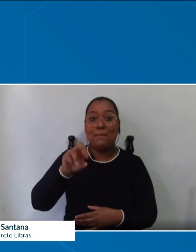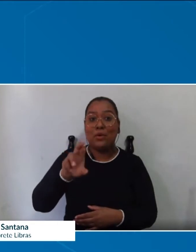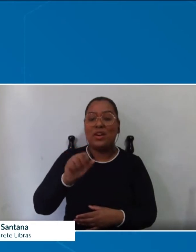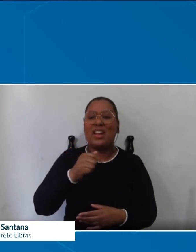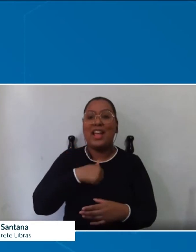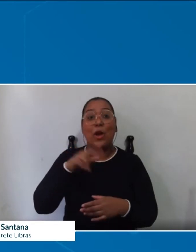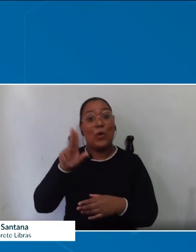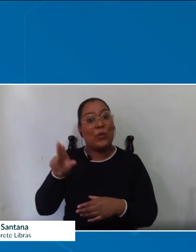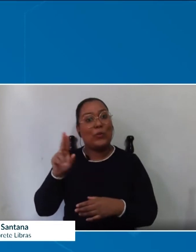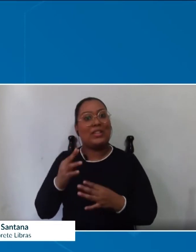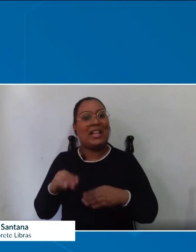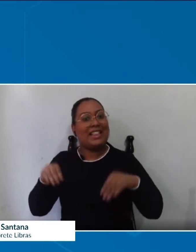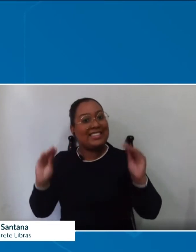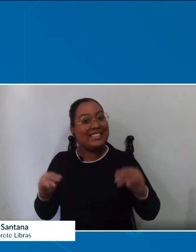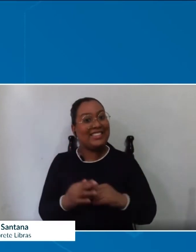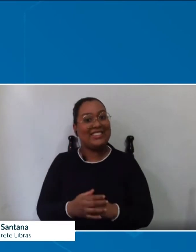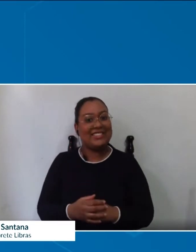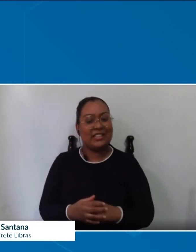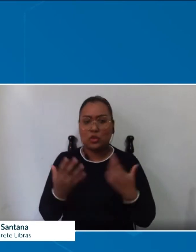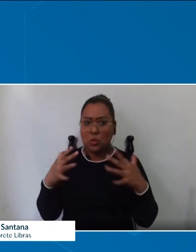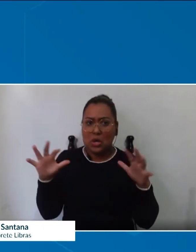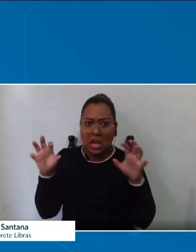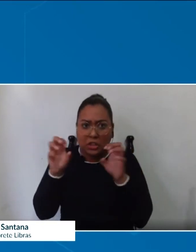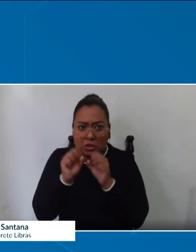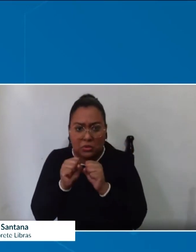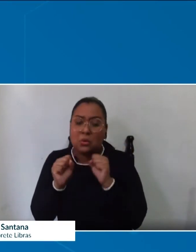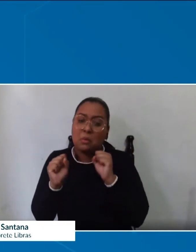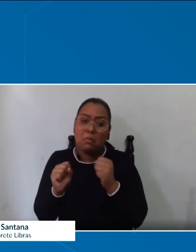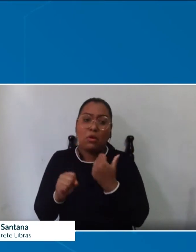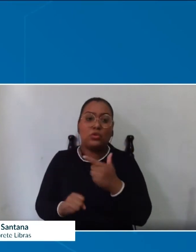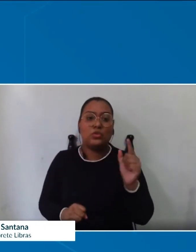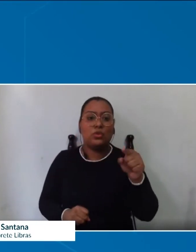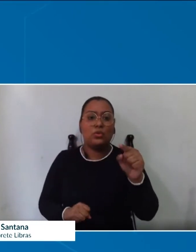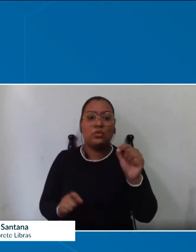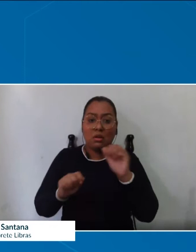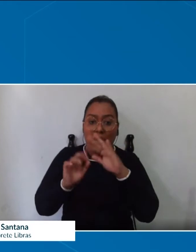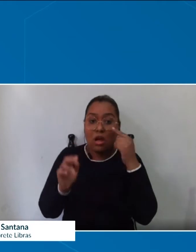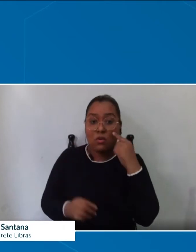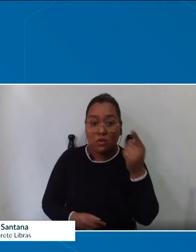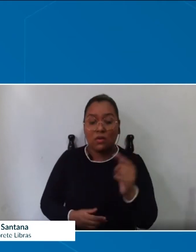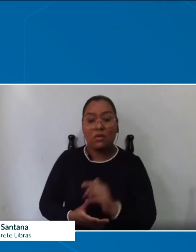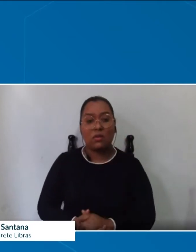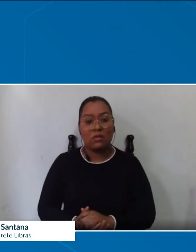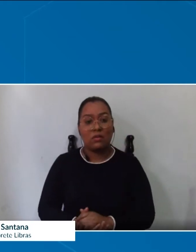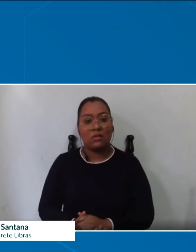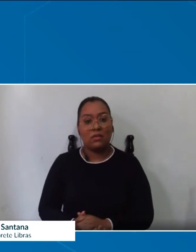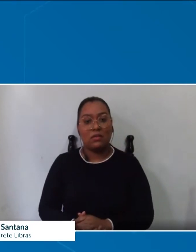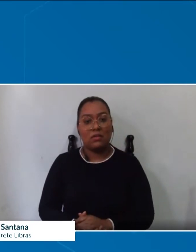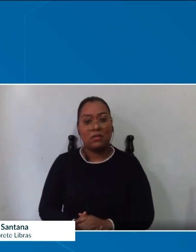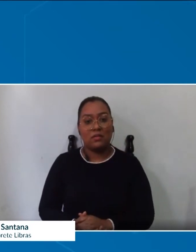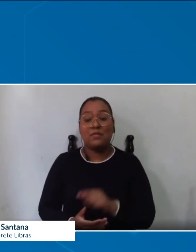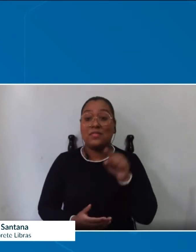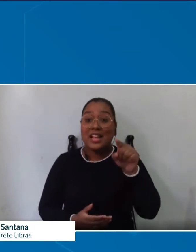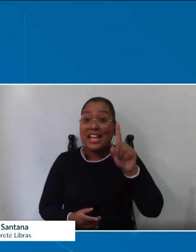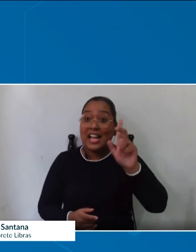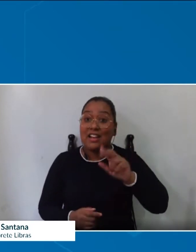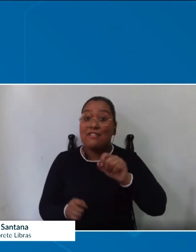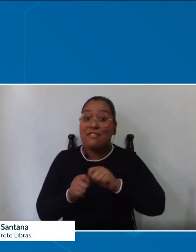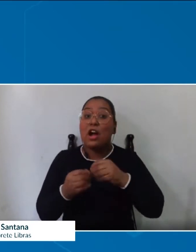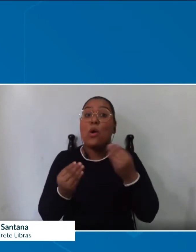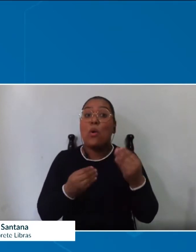um mármore escuro? Ok, você pode fazer um mármore um pouco mais claro, como esse daqui, por exemplo. Isso é feito de